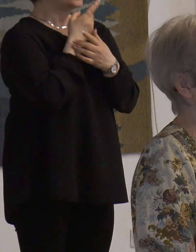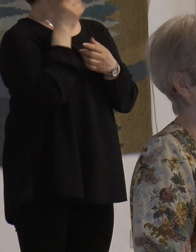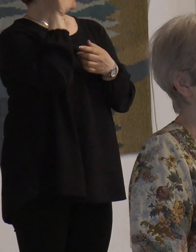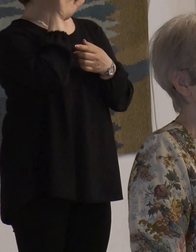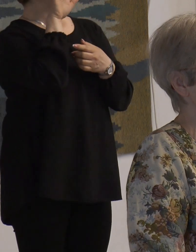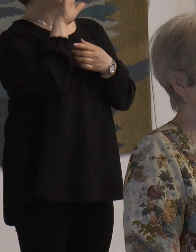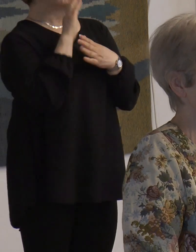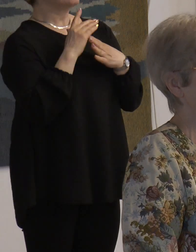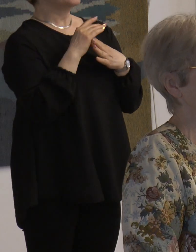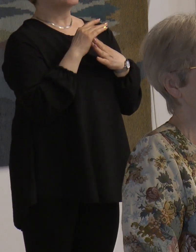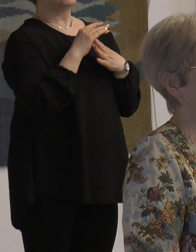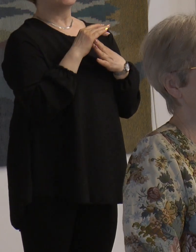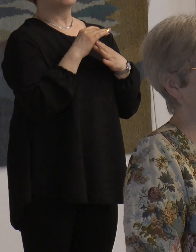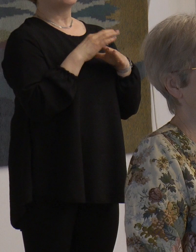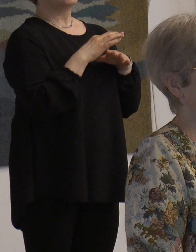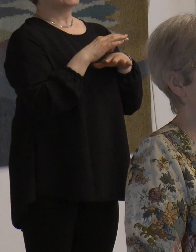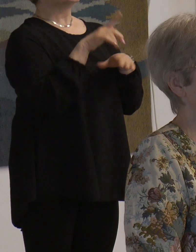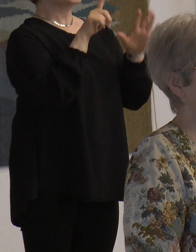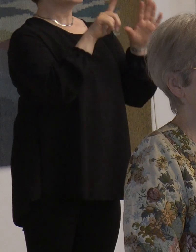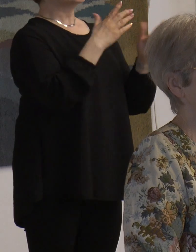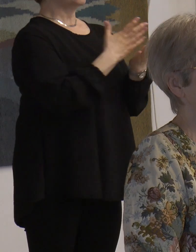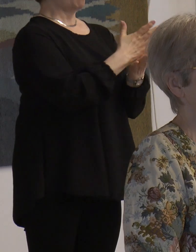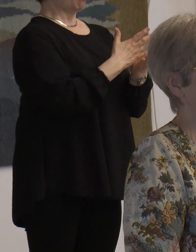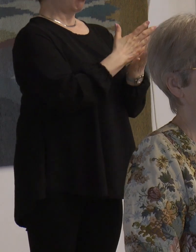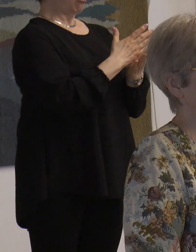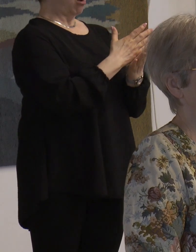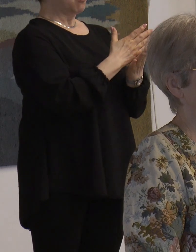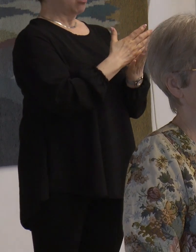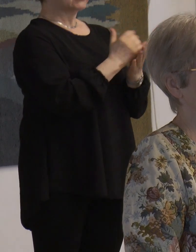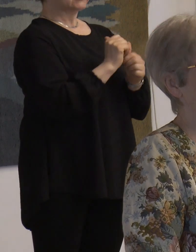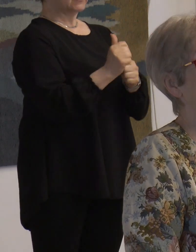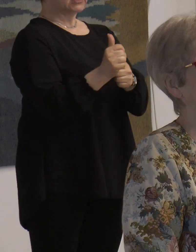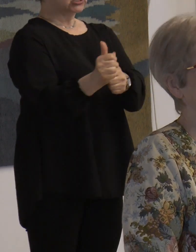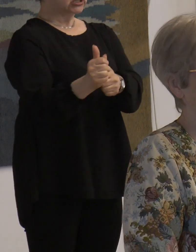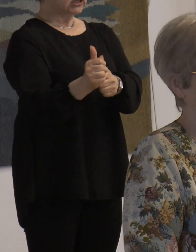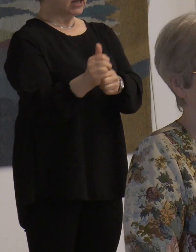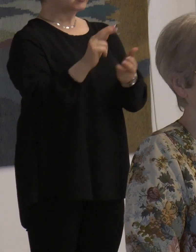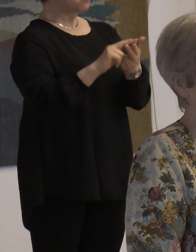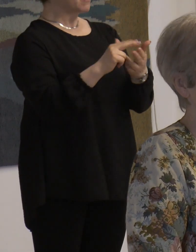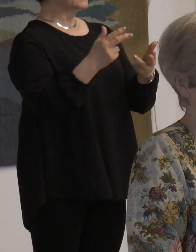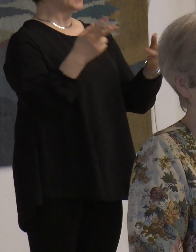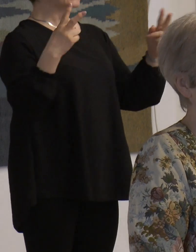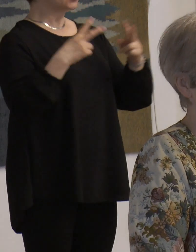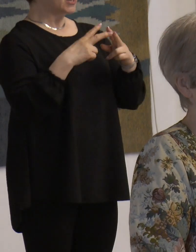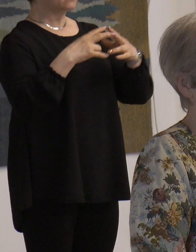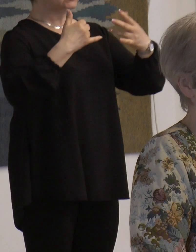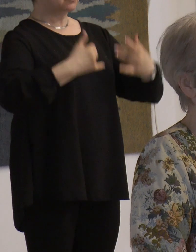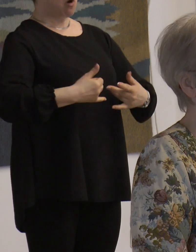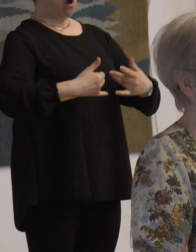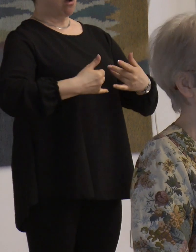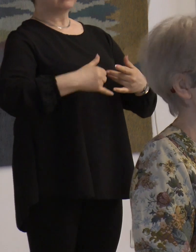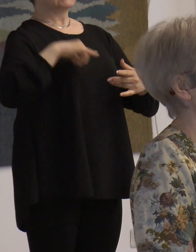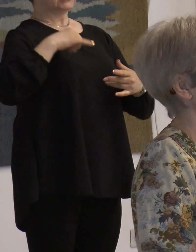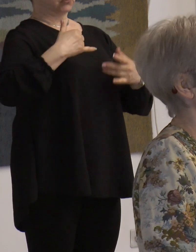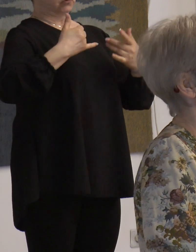hogy végig kísértem ezt a hét alkalmat, amikor többekkel találkoztunk a ma délelőttön